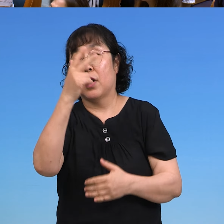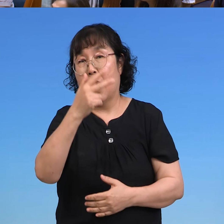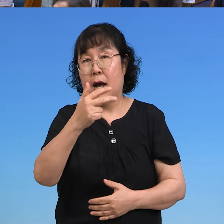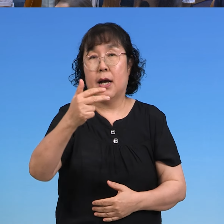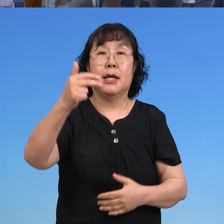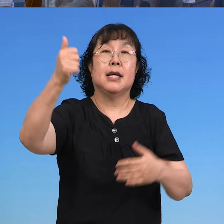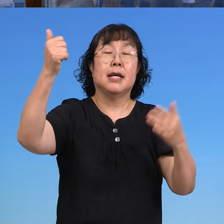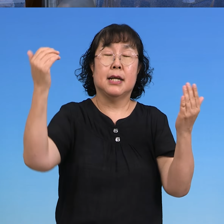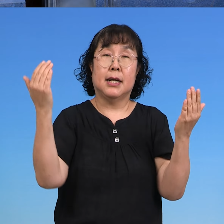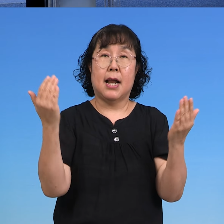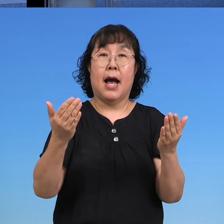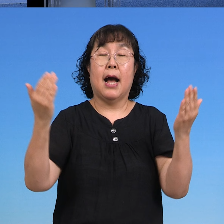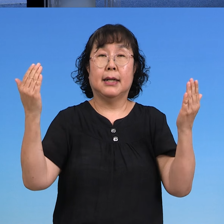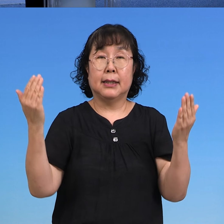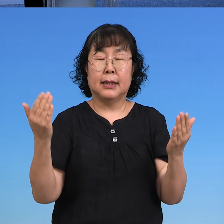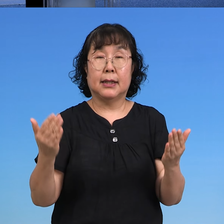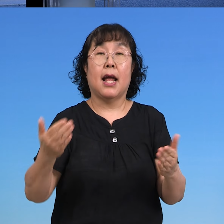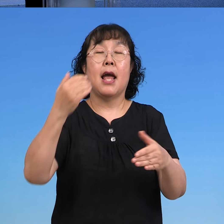일하시네.